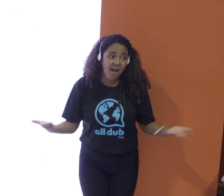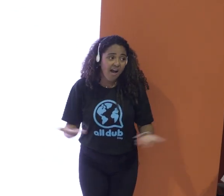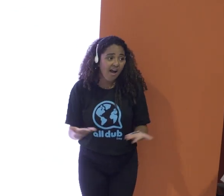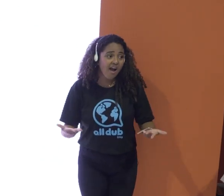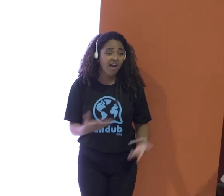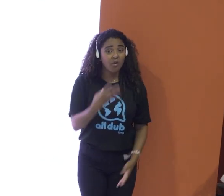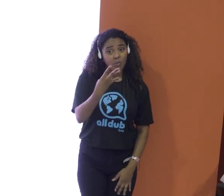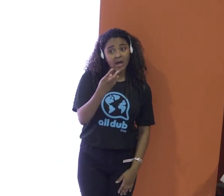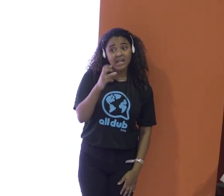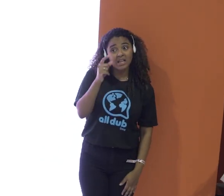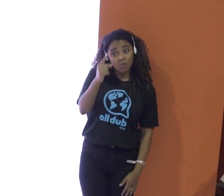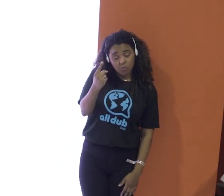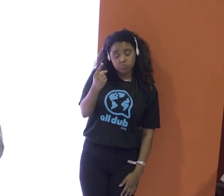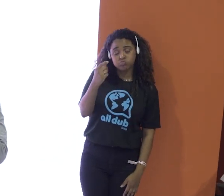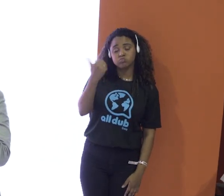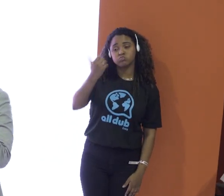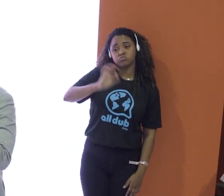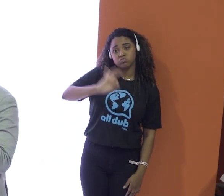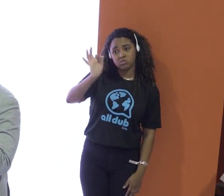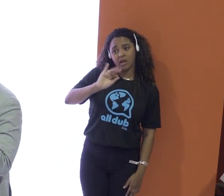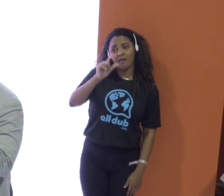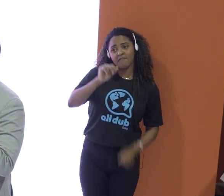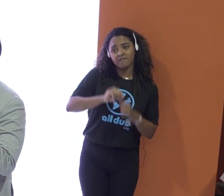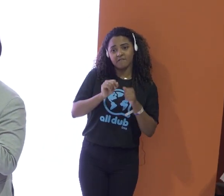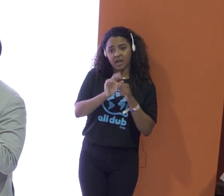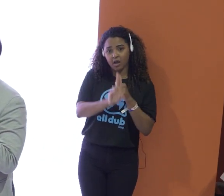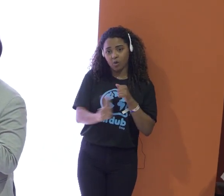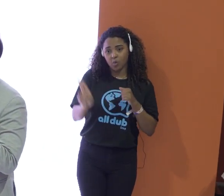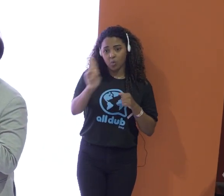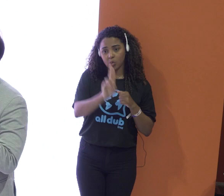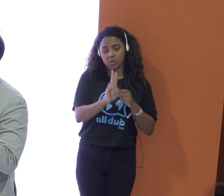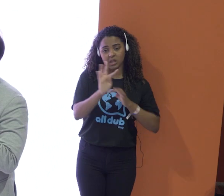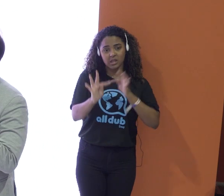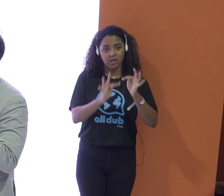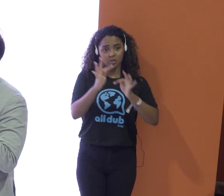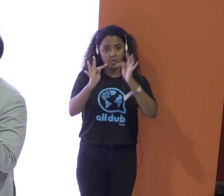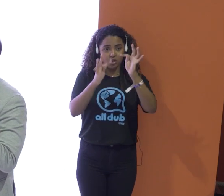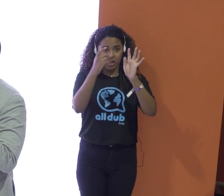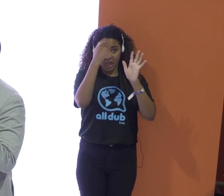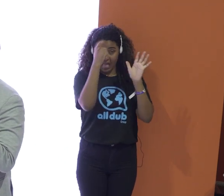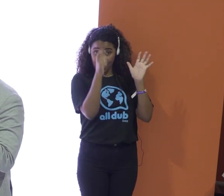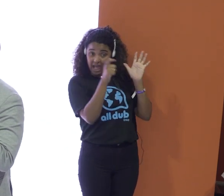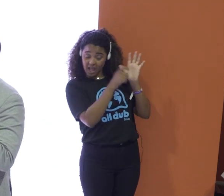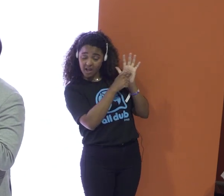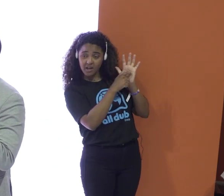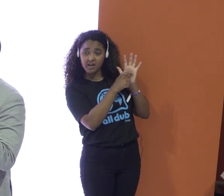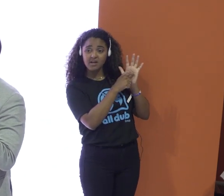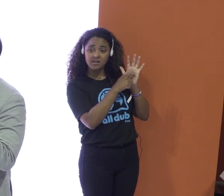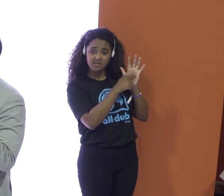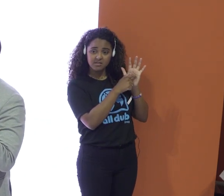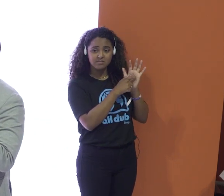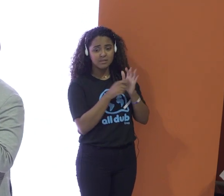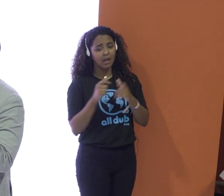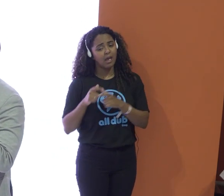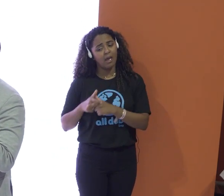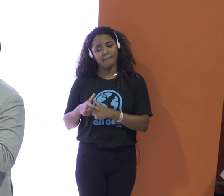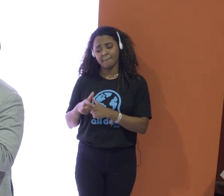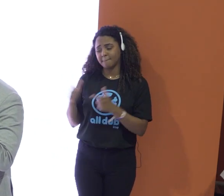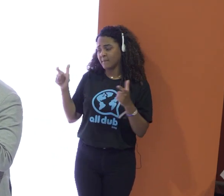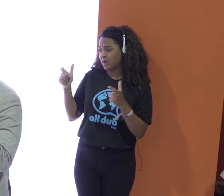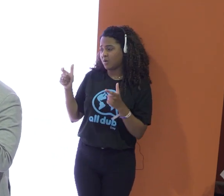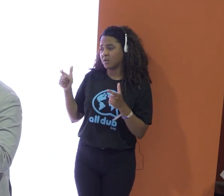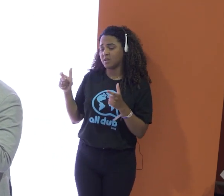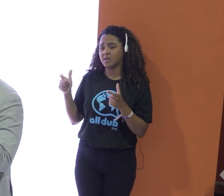Brasil façam uso da tecnologia de inteligência artificial, muitas ainda na sua fase preliminar,